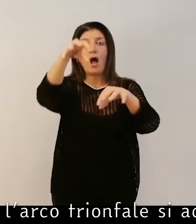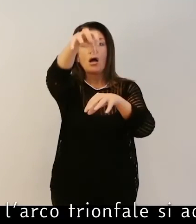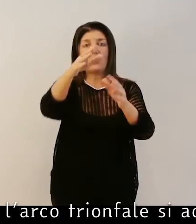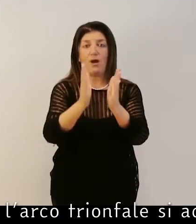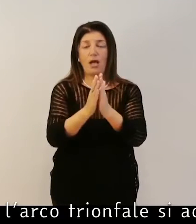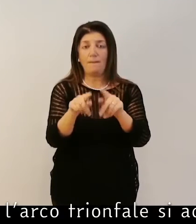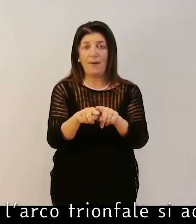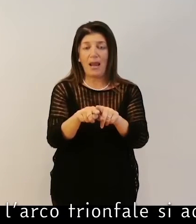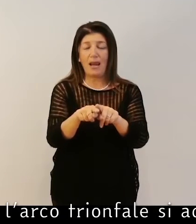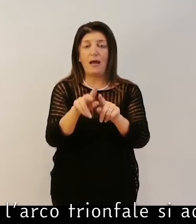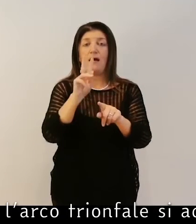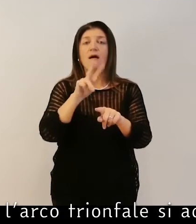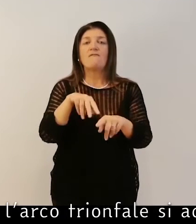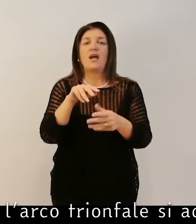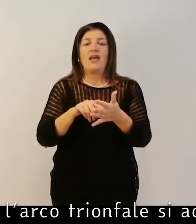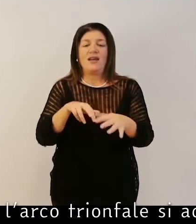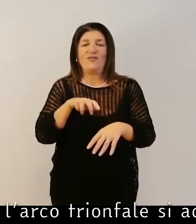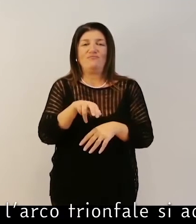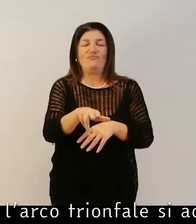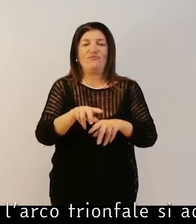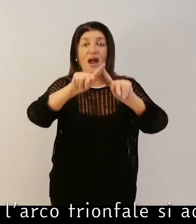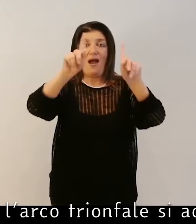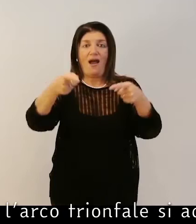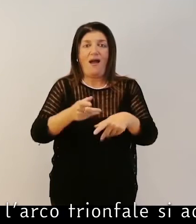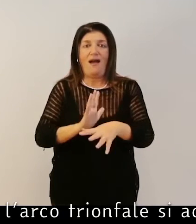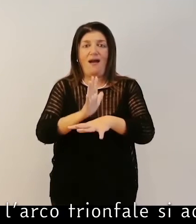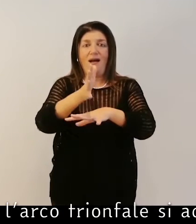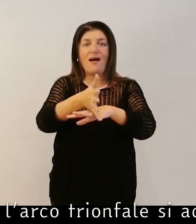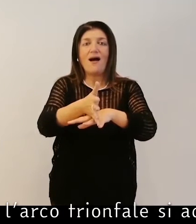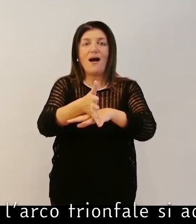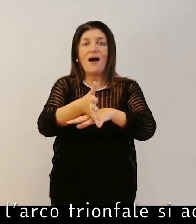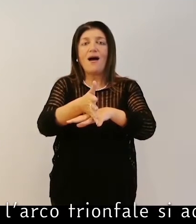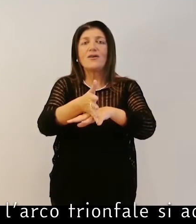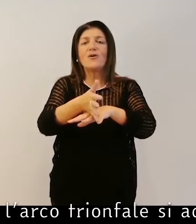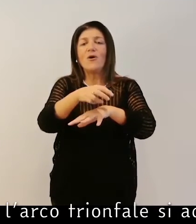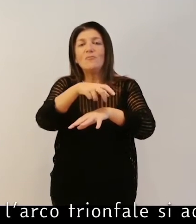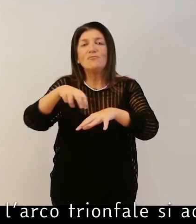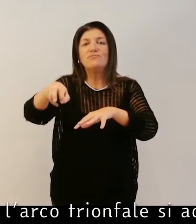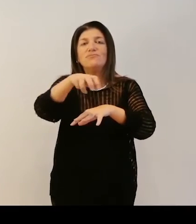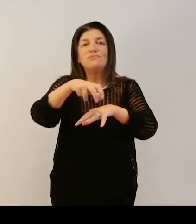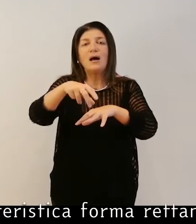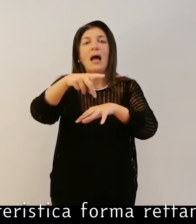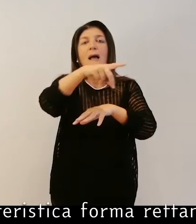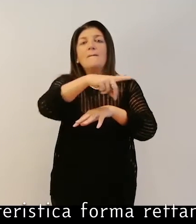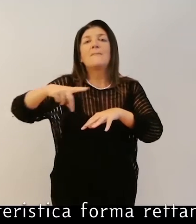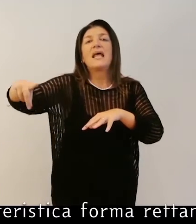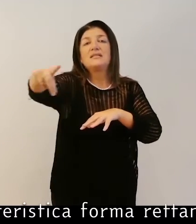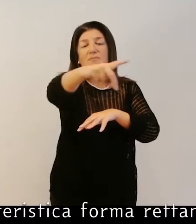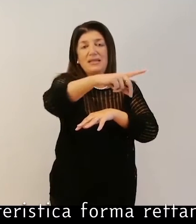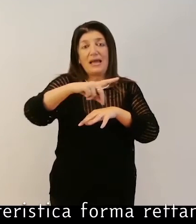Superato l'arco trionfale, si accede alla zona presbiteriale, numero 3,